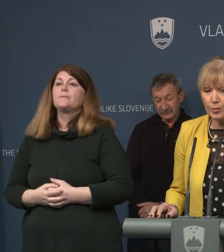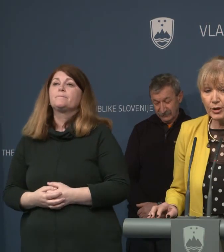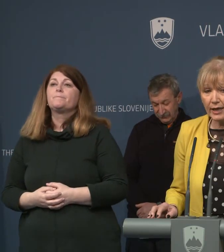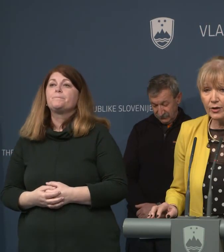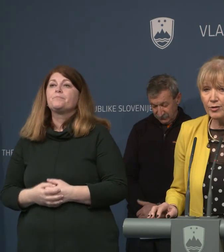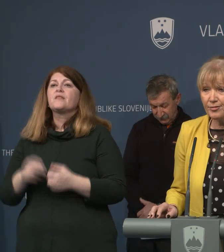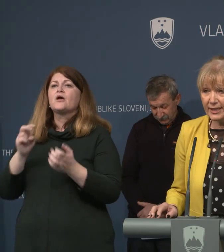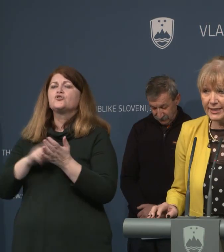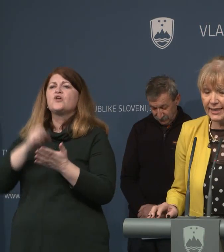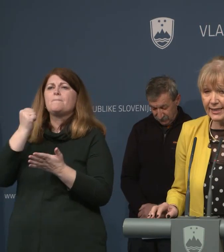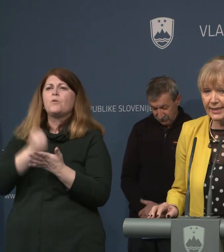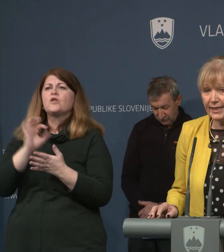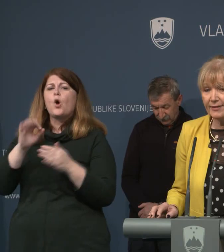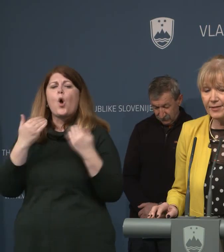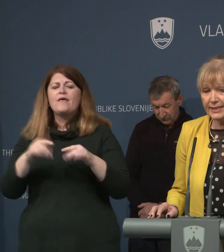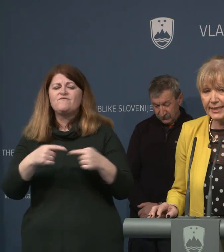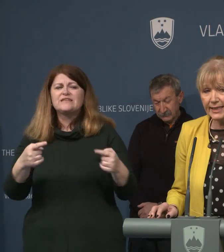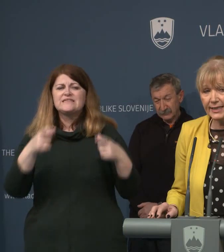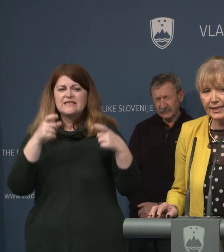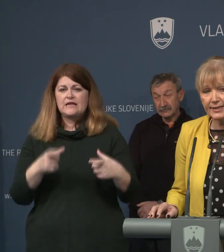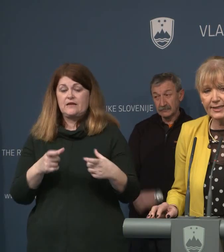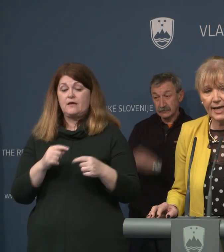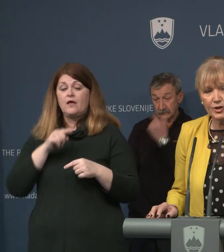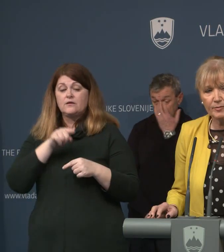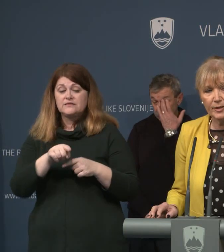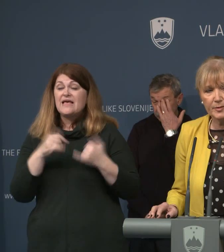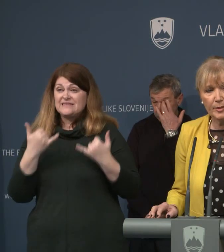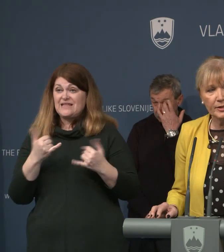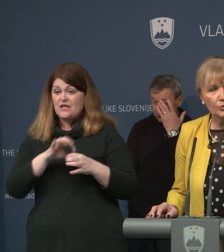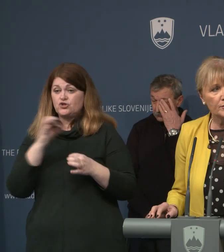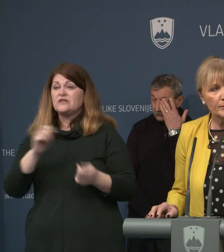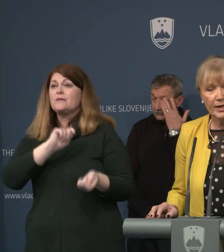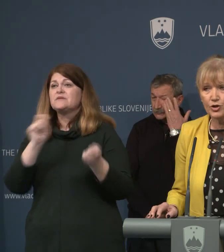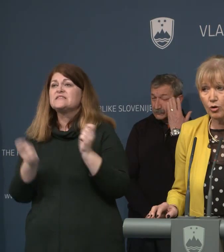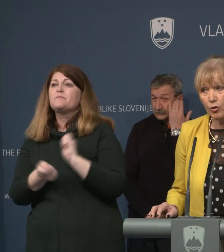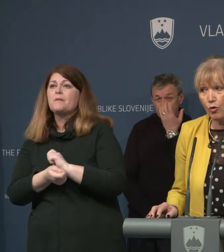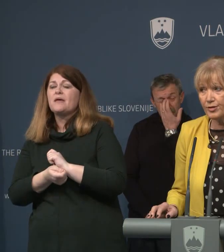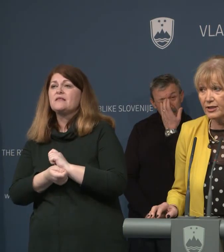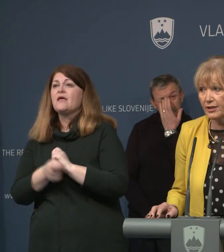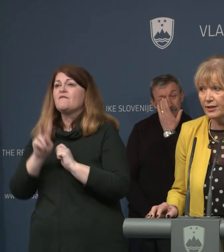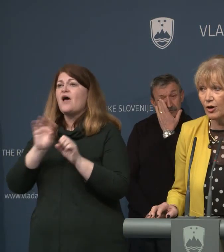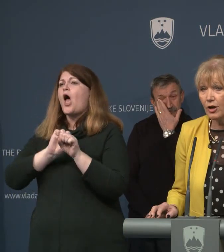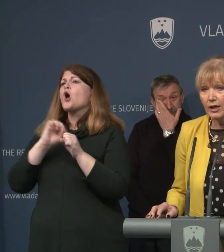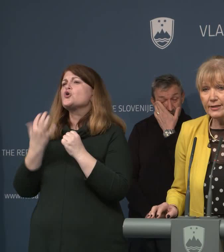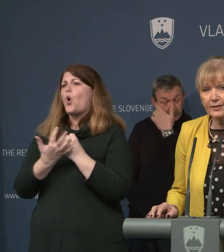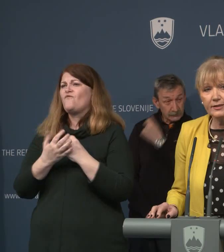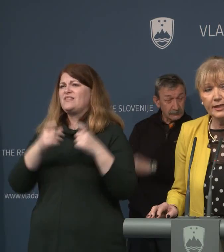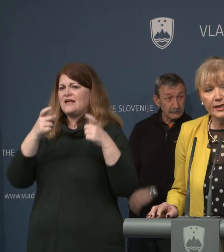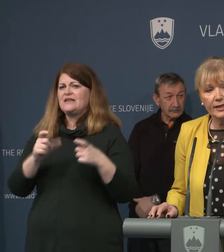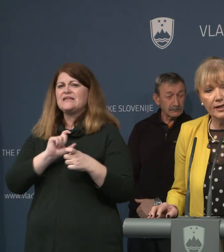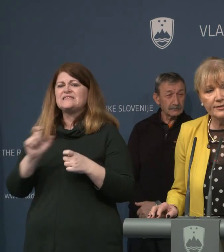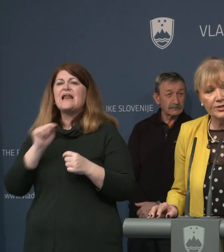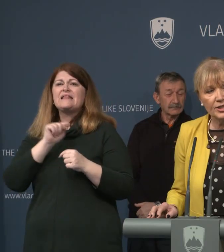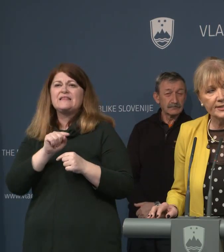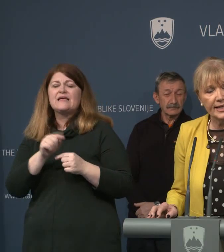še mogoče podatek o infekcijski kliniki. Infekcijska klinika se z današnjim dnem spreminja, če smem reči, COVID kliniko, zaradi